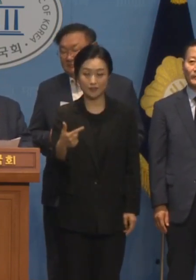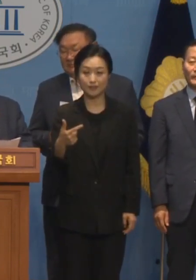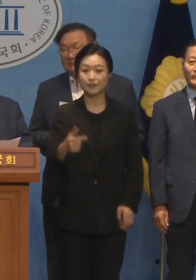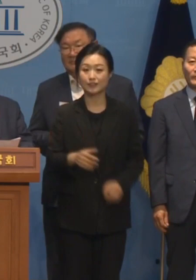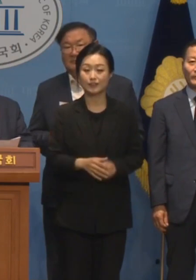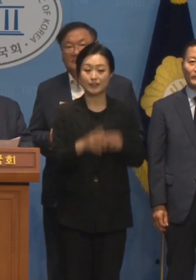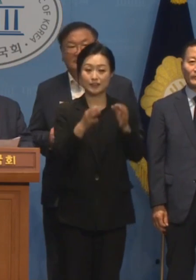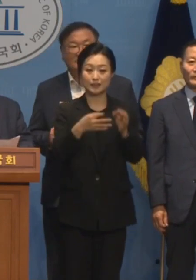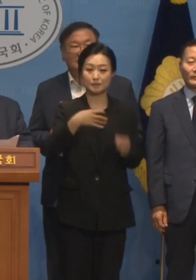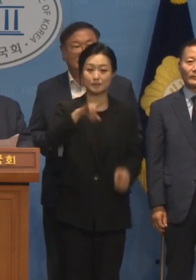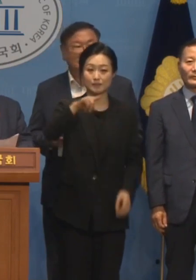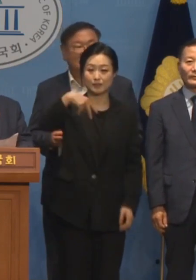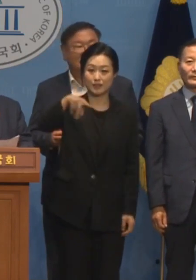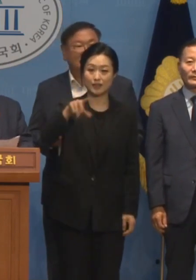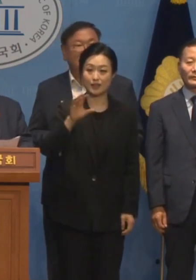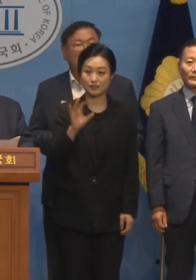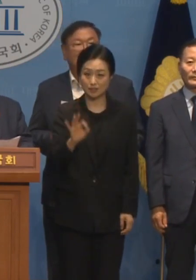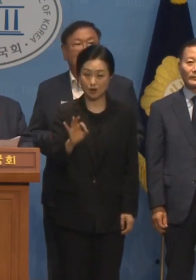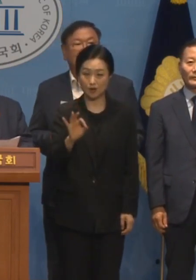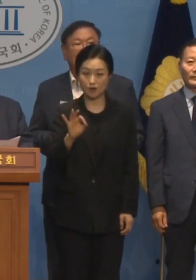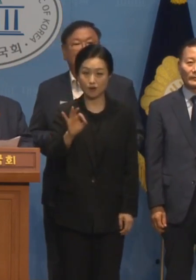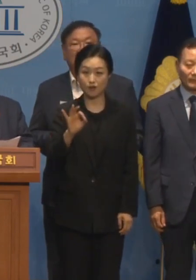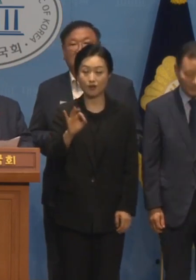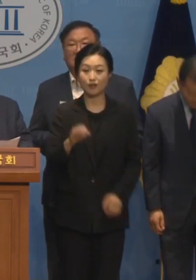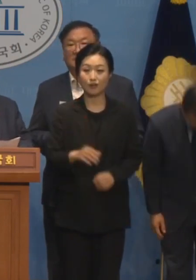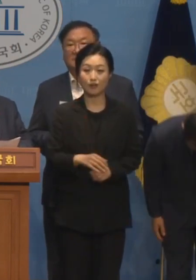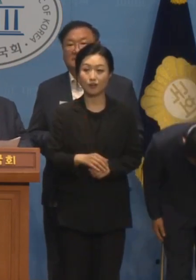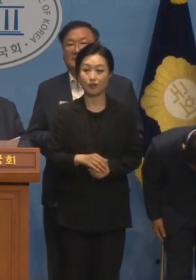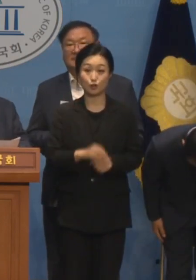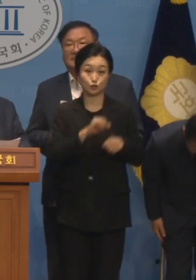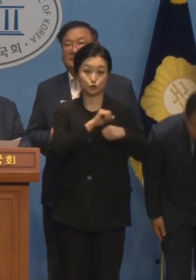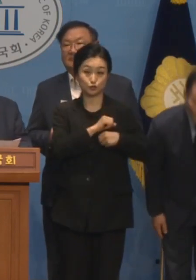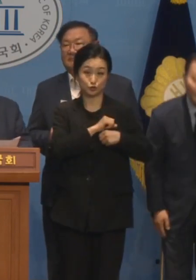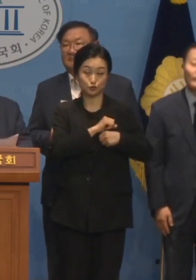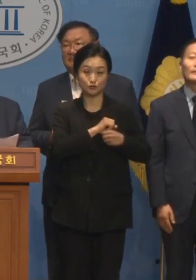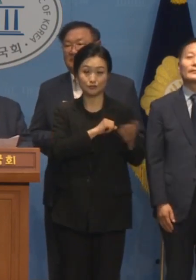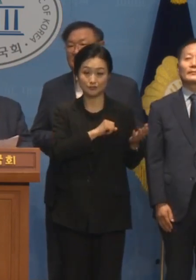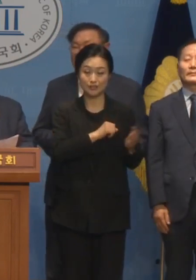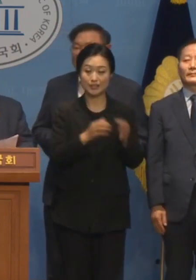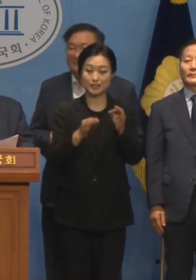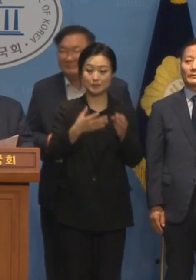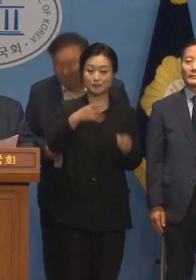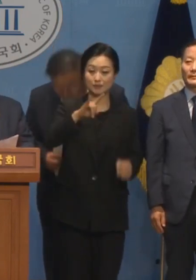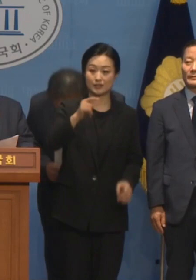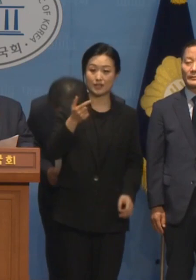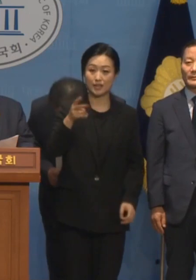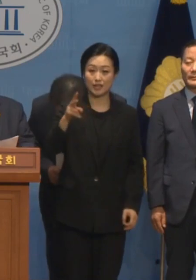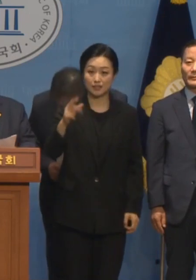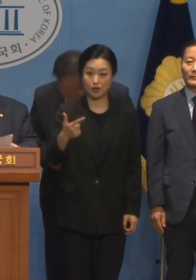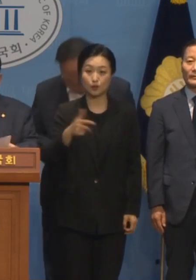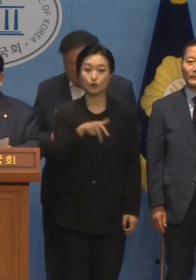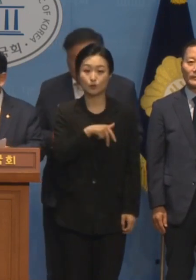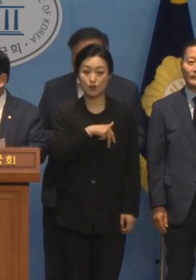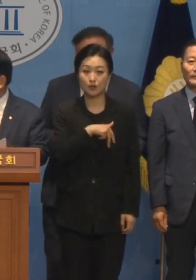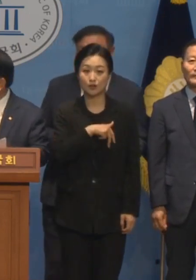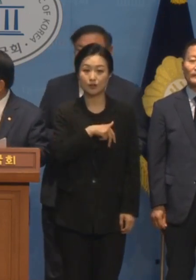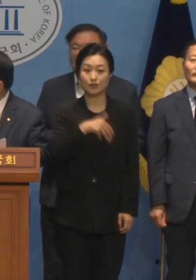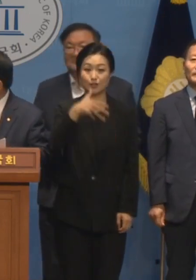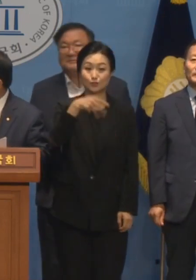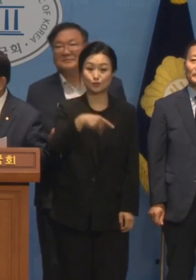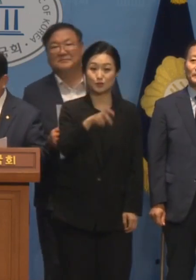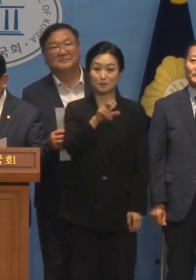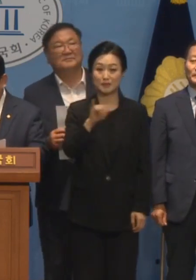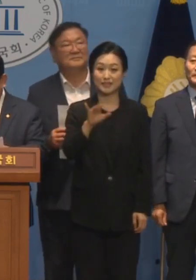오셨습니다. 김태성 예비역 소장 장군님 오셨습니다. 김태년 의원님 오셨습니다. 추미애